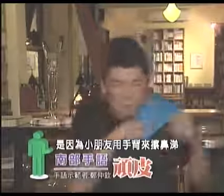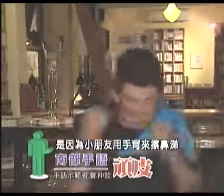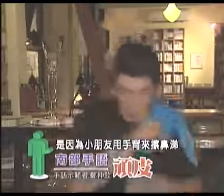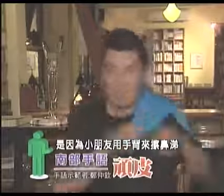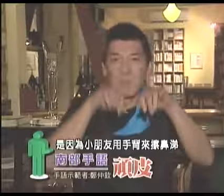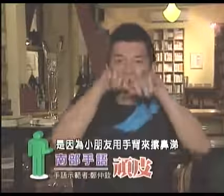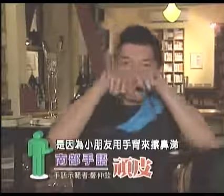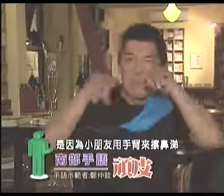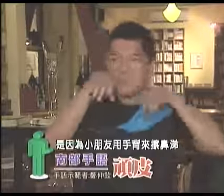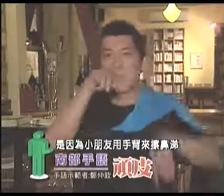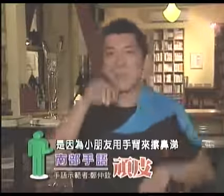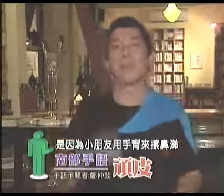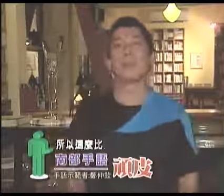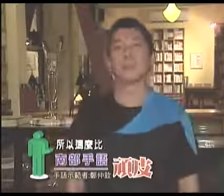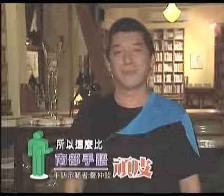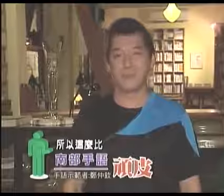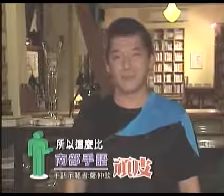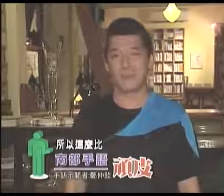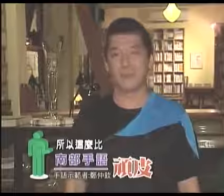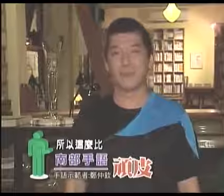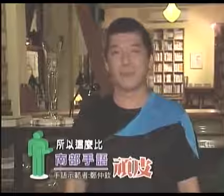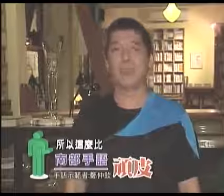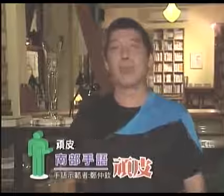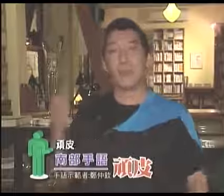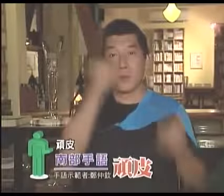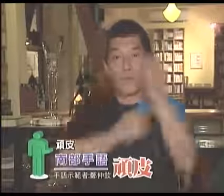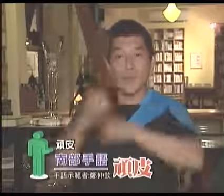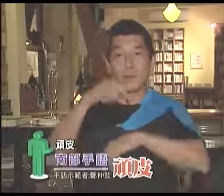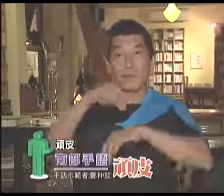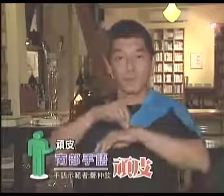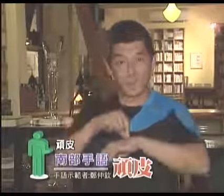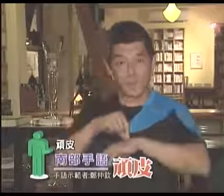来擦鼻涕，所以这么比。顽皮。